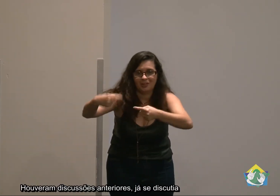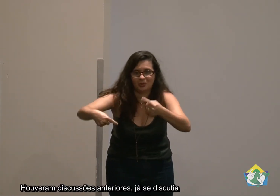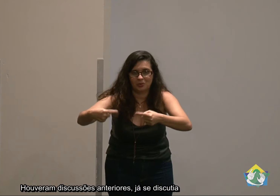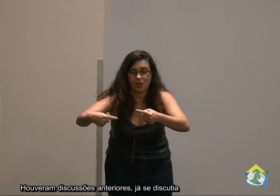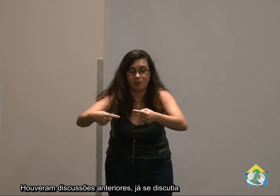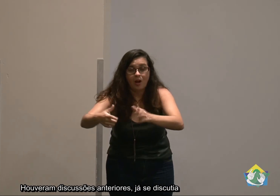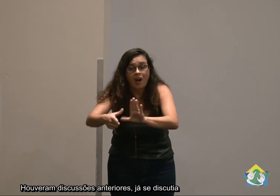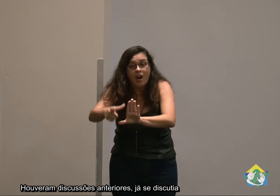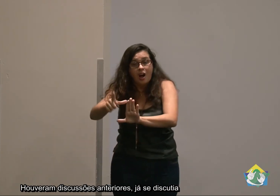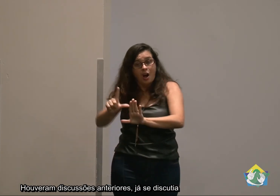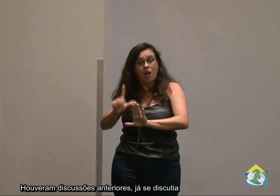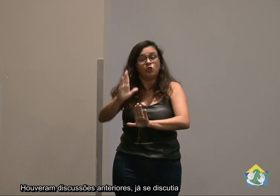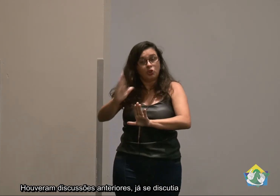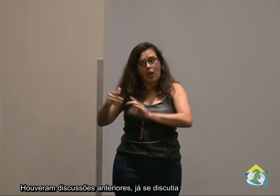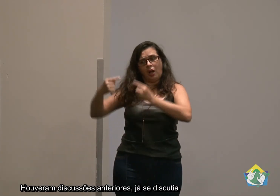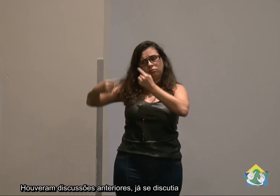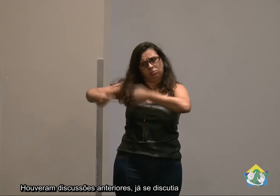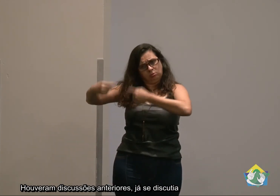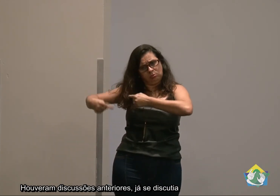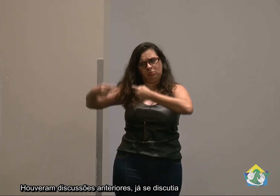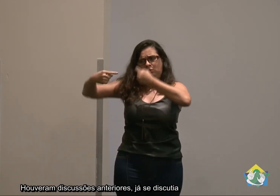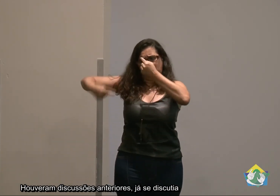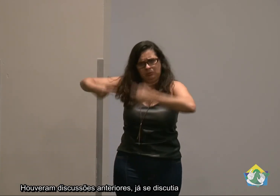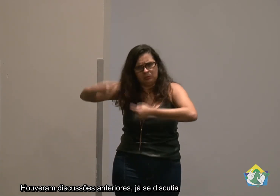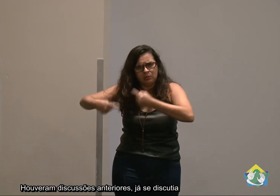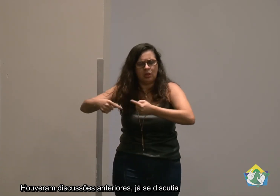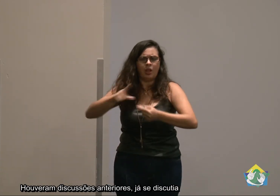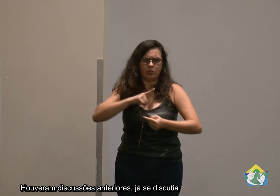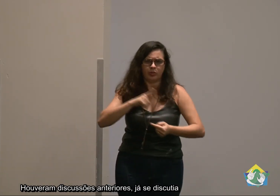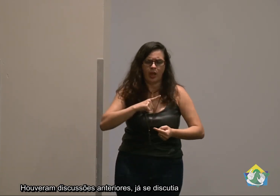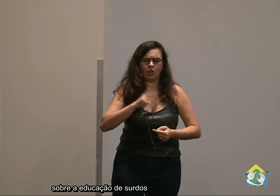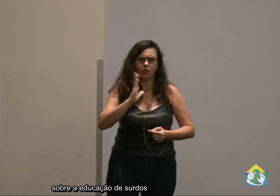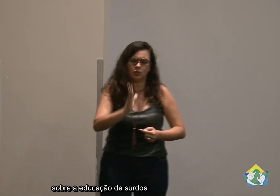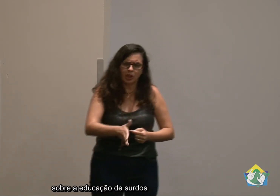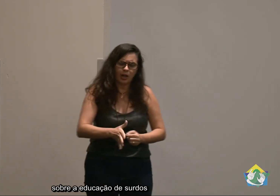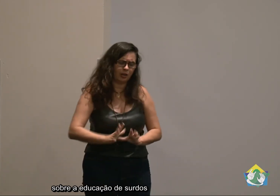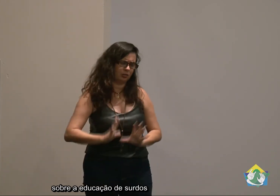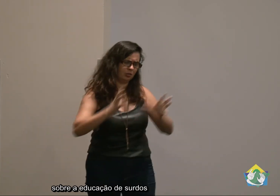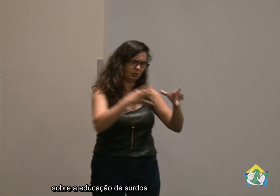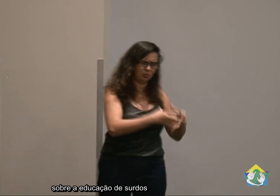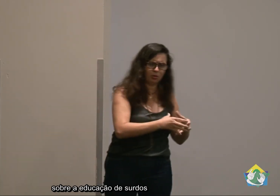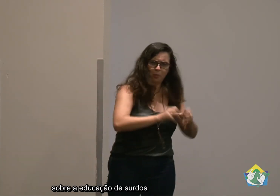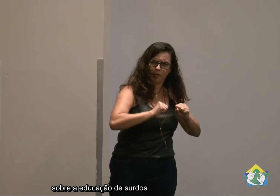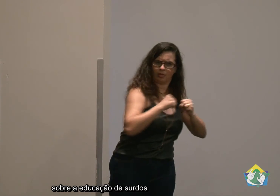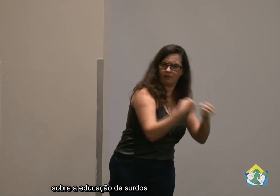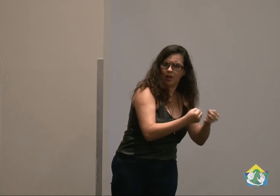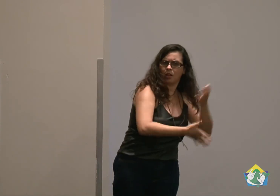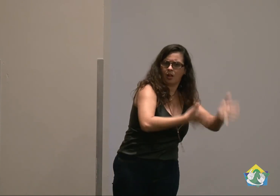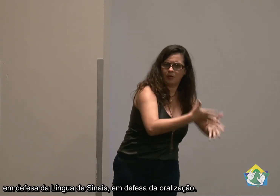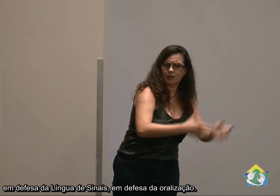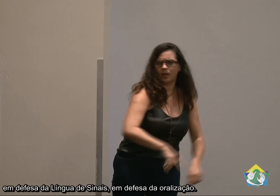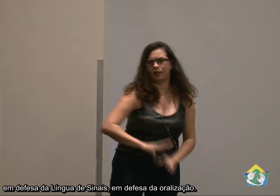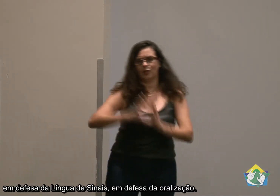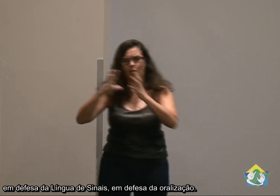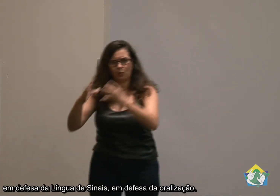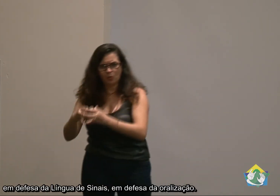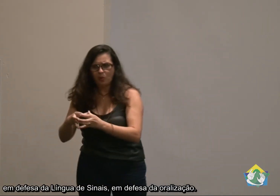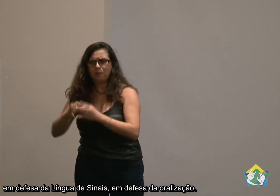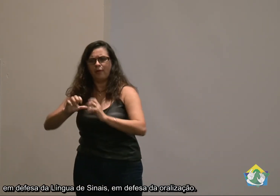houveram discussões anteriores já se discutia sobre a educação de surdos em defesa da língua de